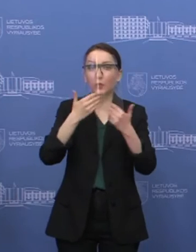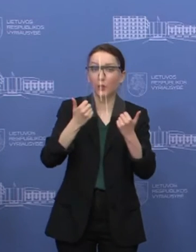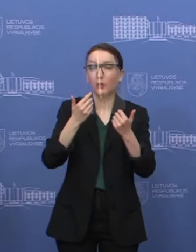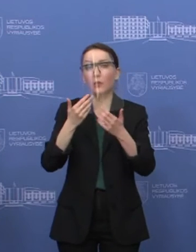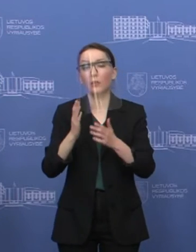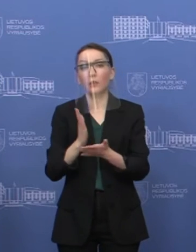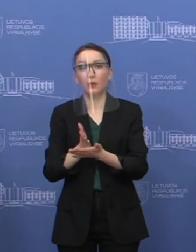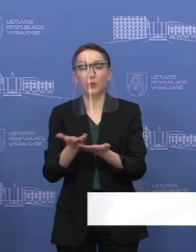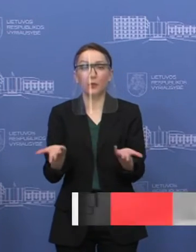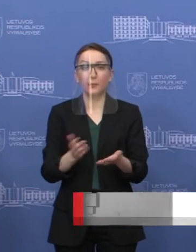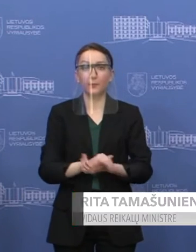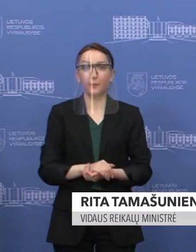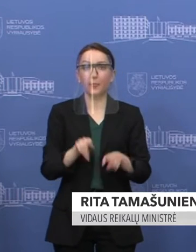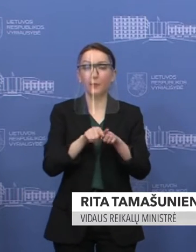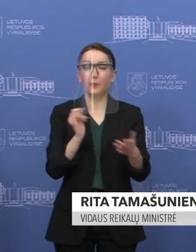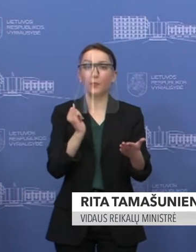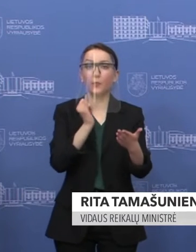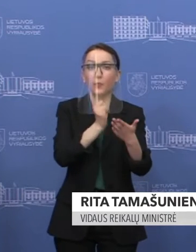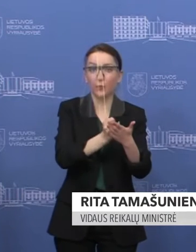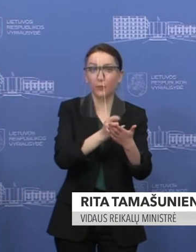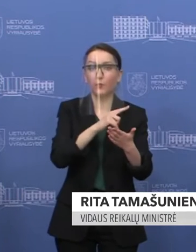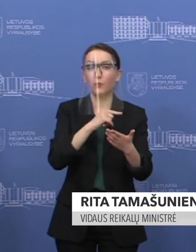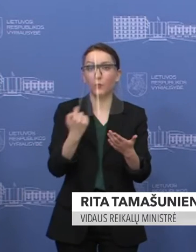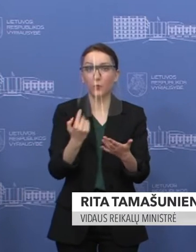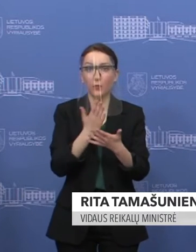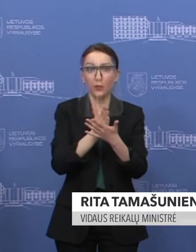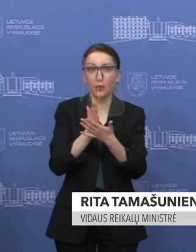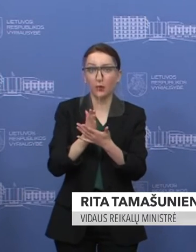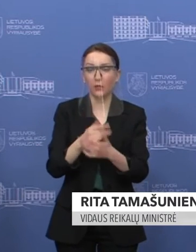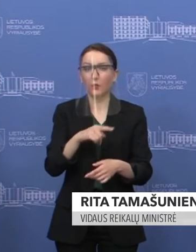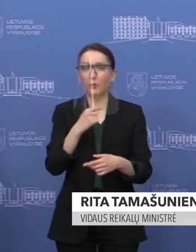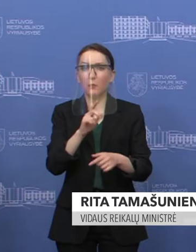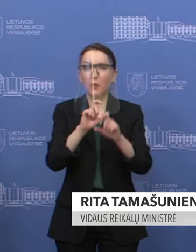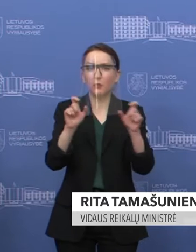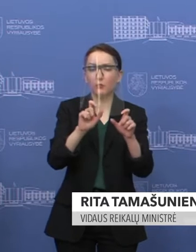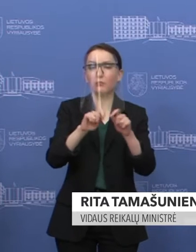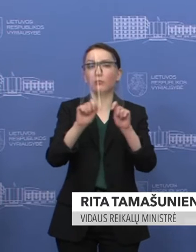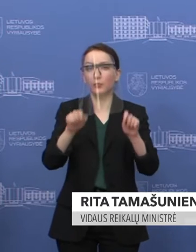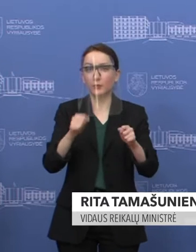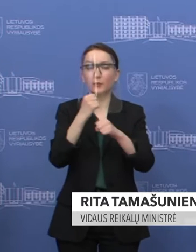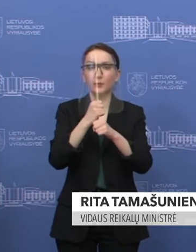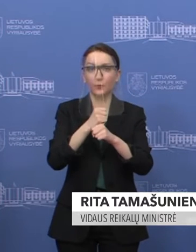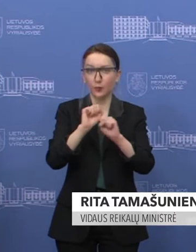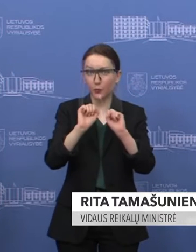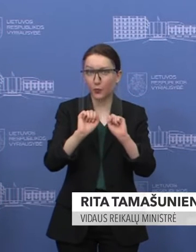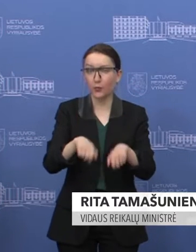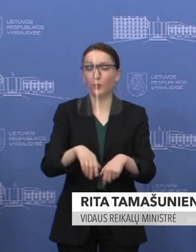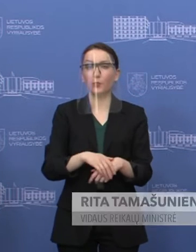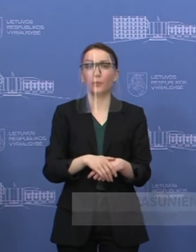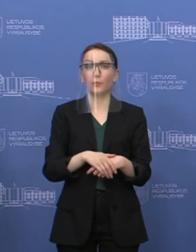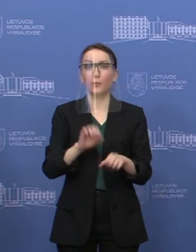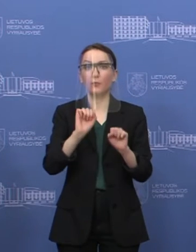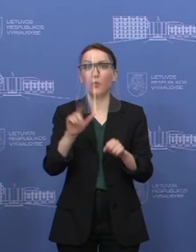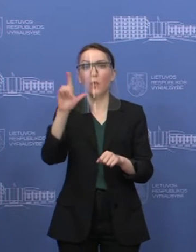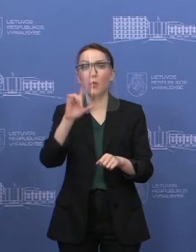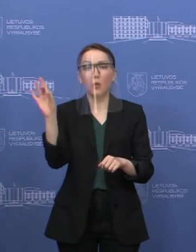Esmė yra ta, kad ir sušvelninta daug. Pradės dirbti visos parduotuvės. Bus galima apsilankyti